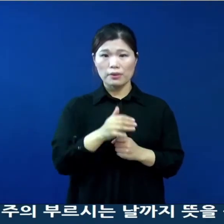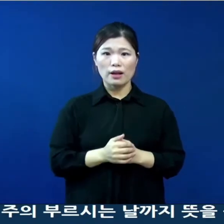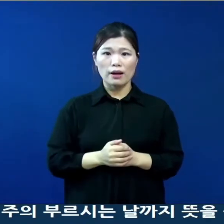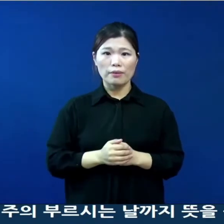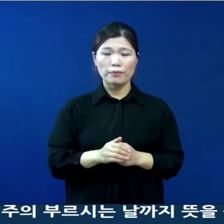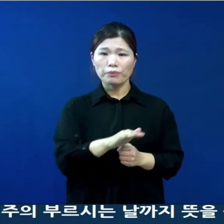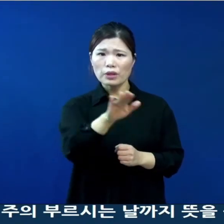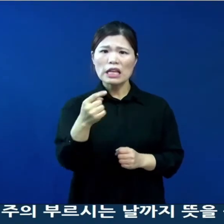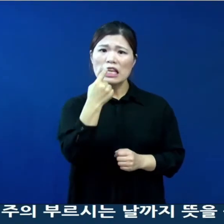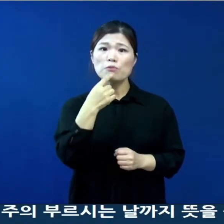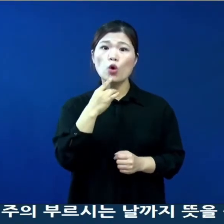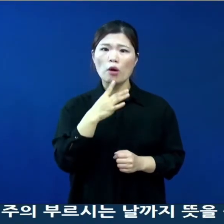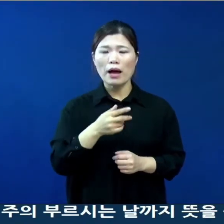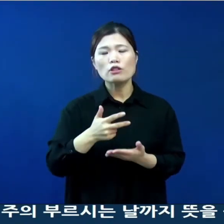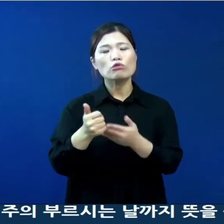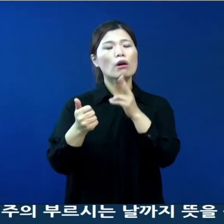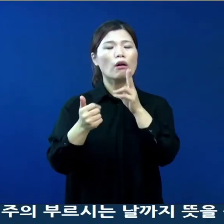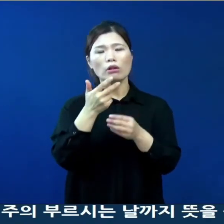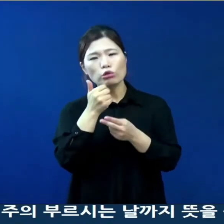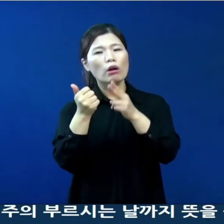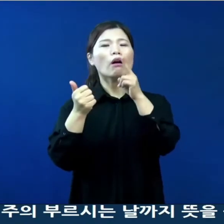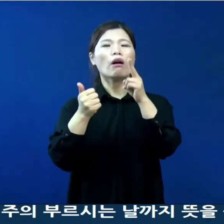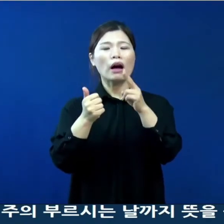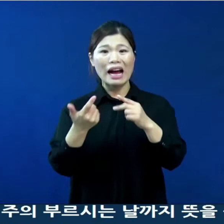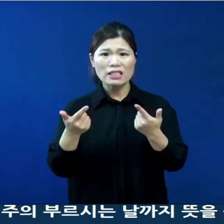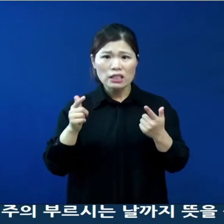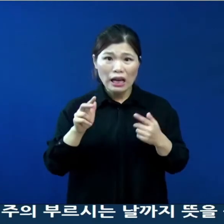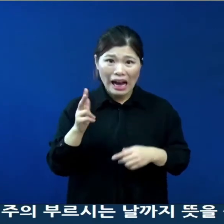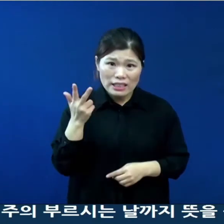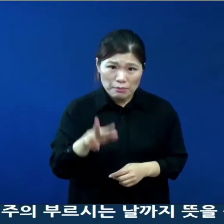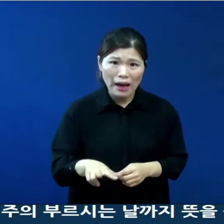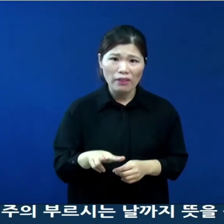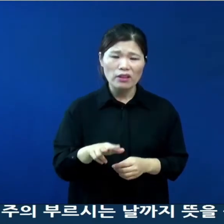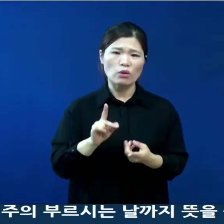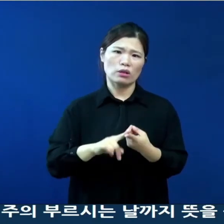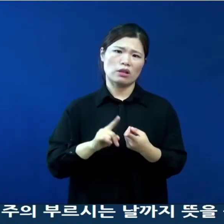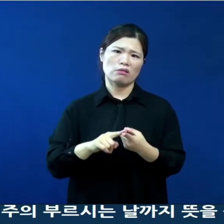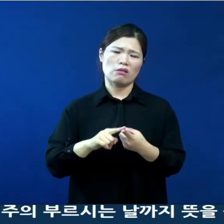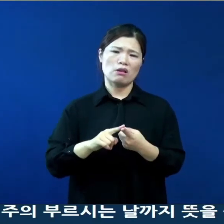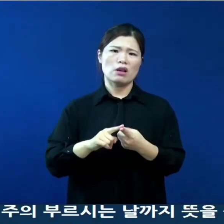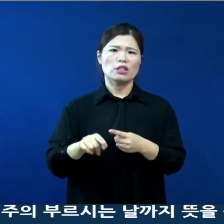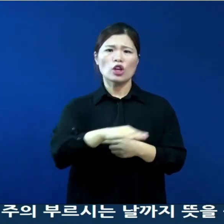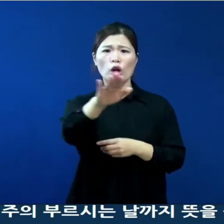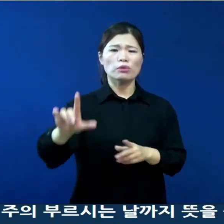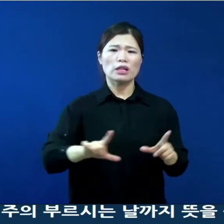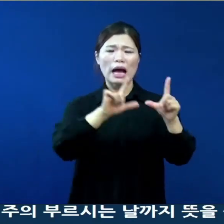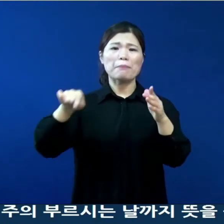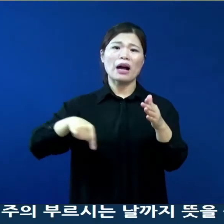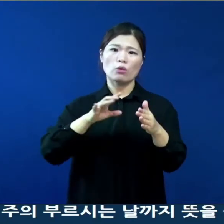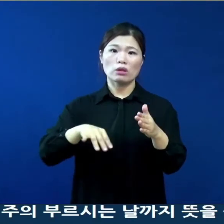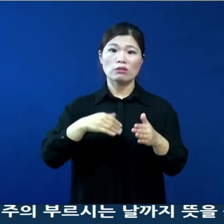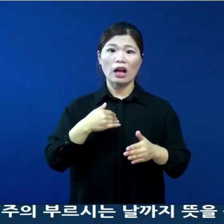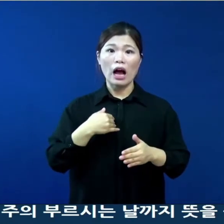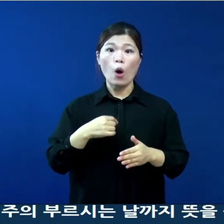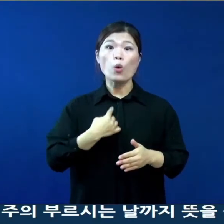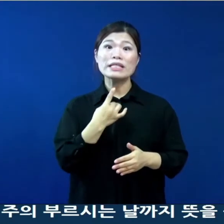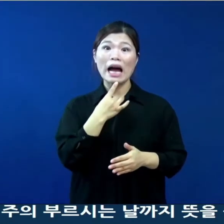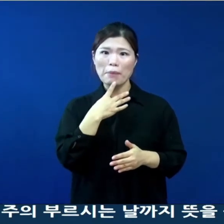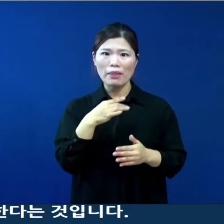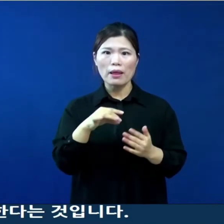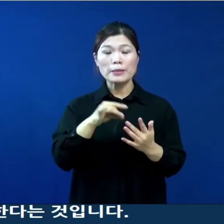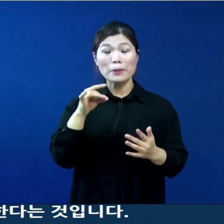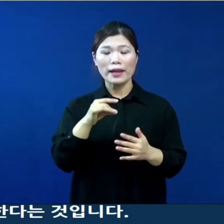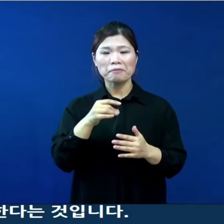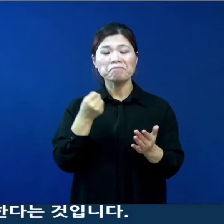우리가 입술로 주여 주여라고 고백하지만 실제로 삶의 어떤 상황 가운데 내가 선택해버리고 내가